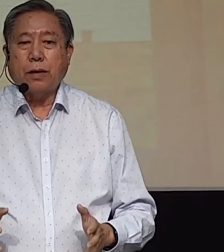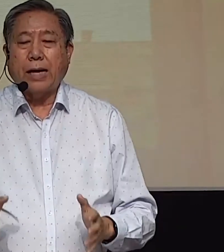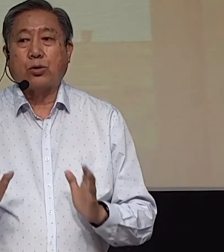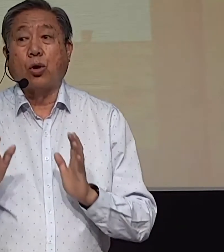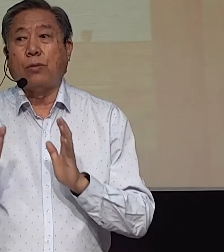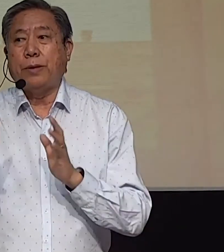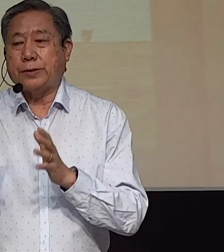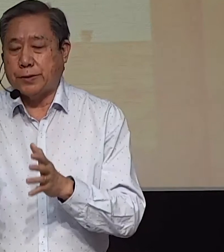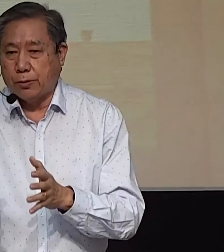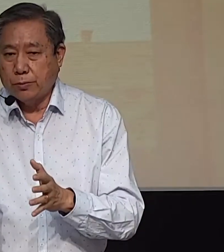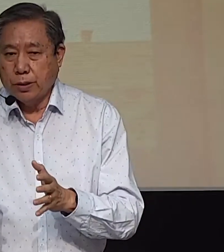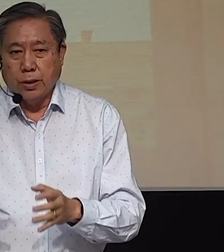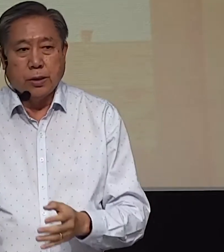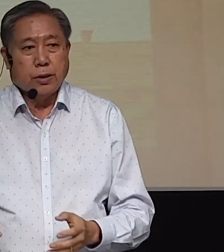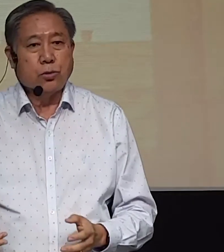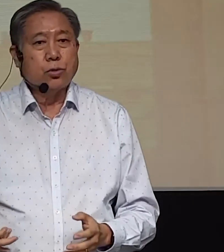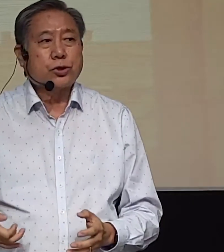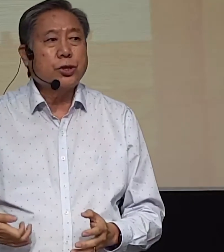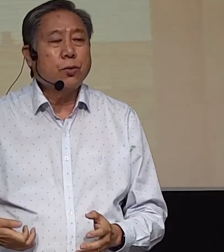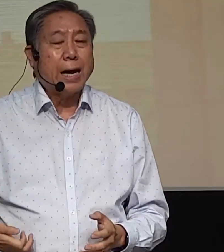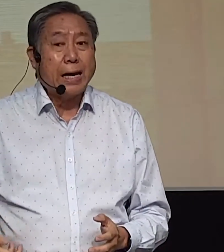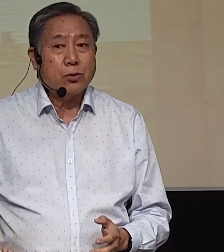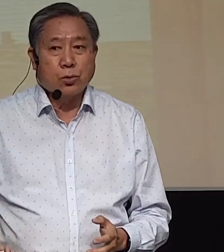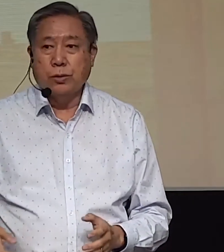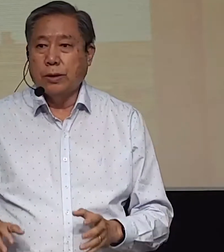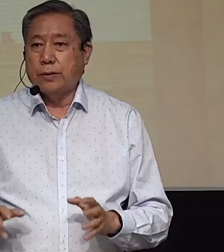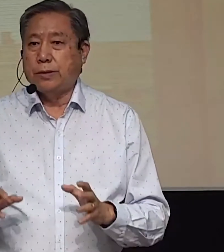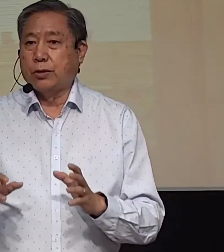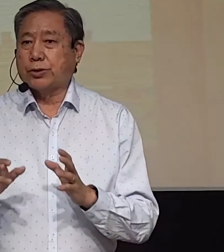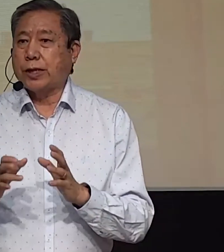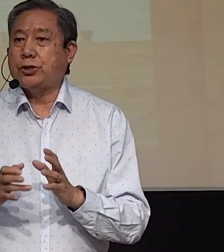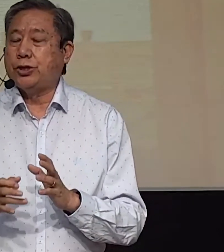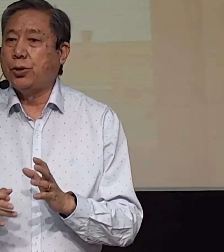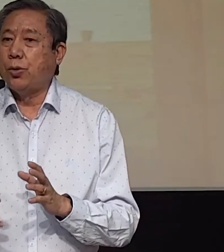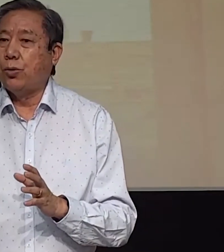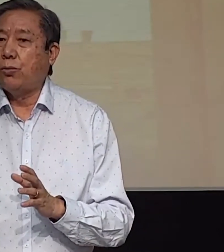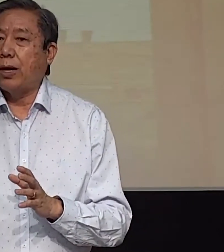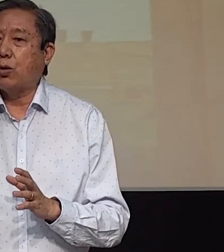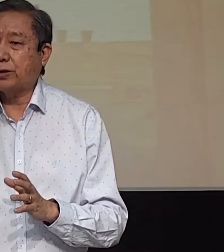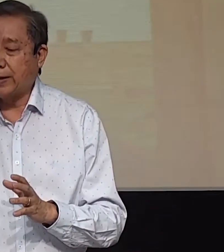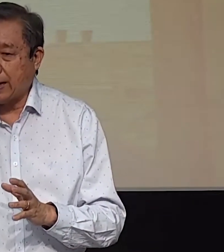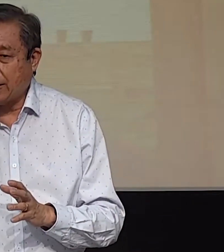Adão adormeceu, e do seu lado, Deus